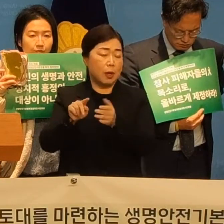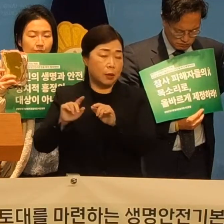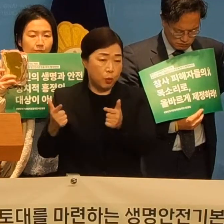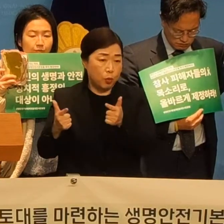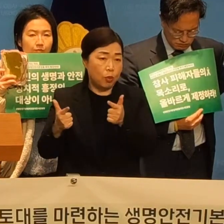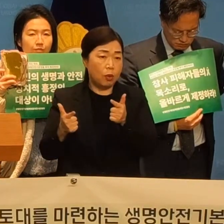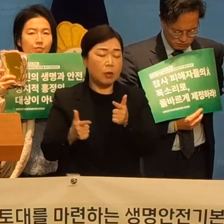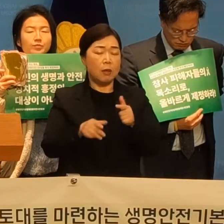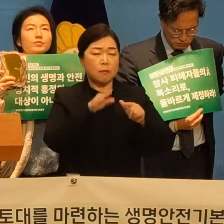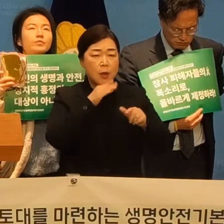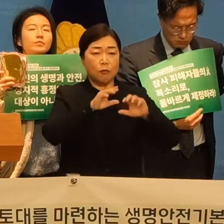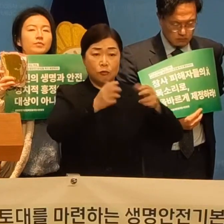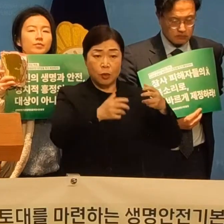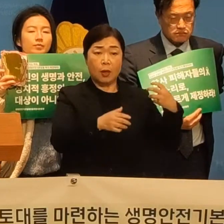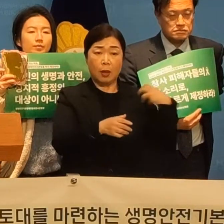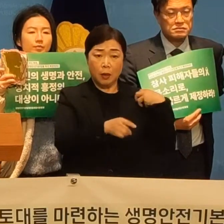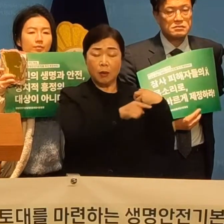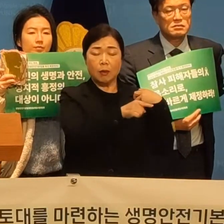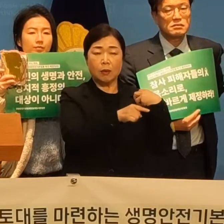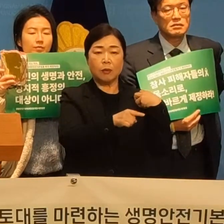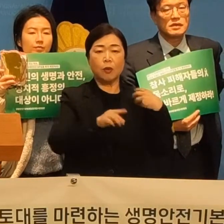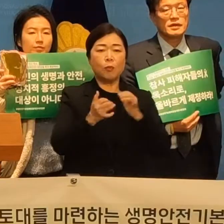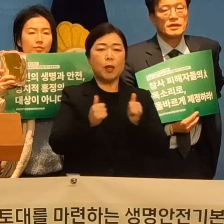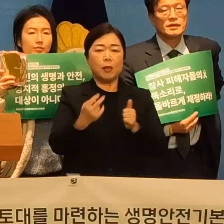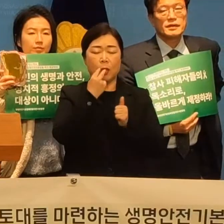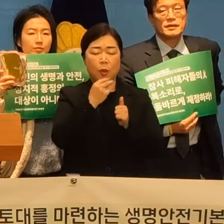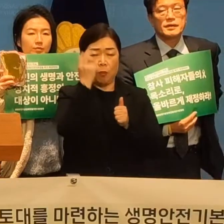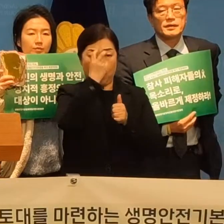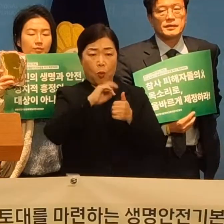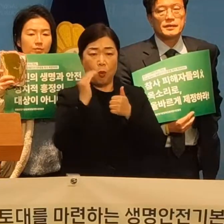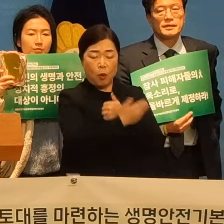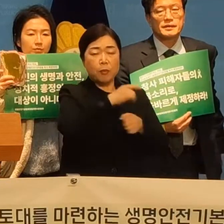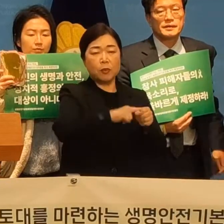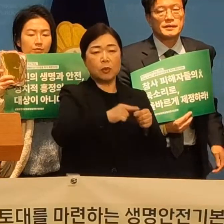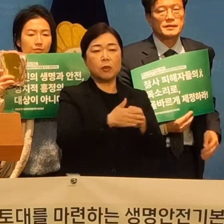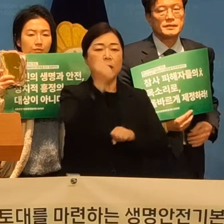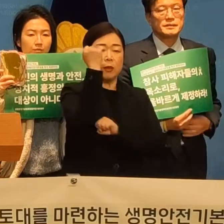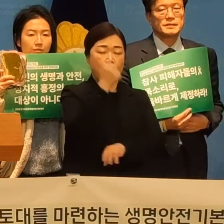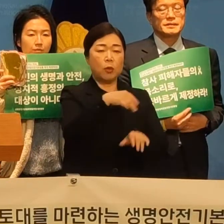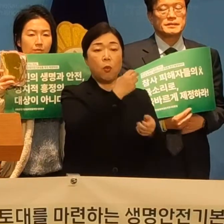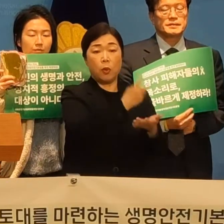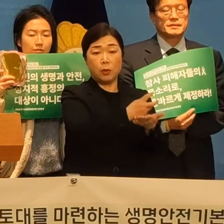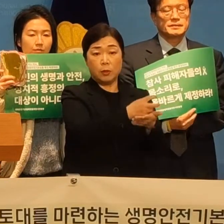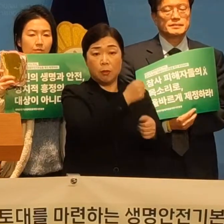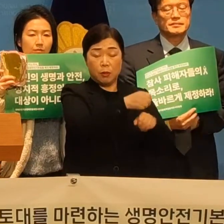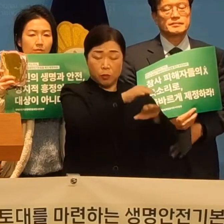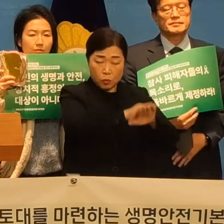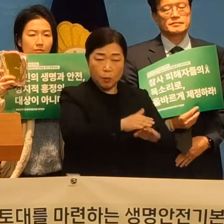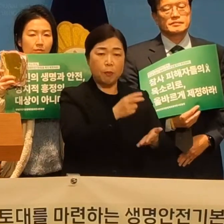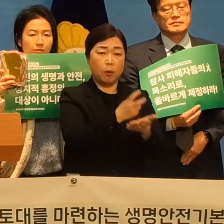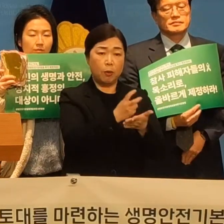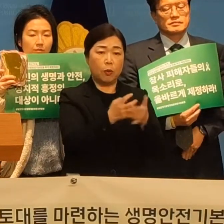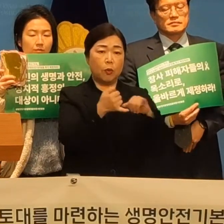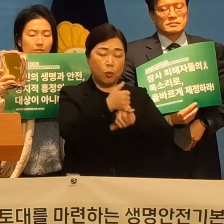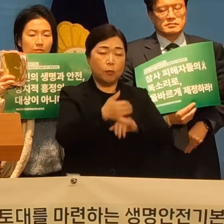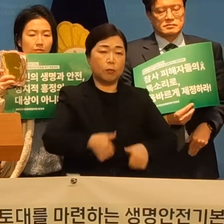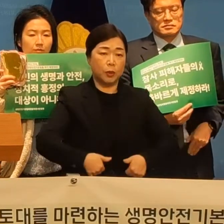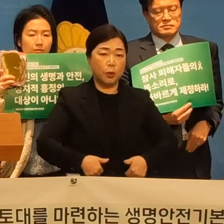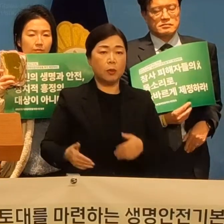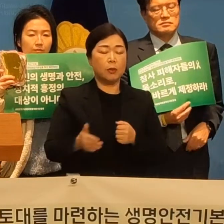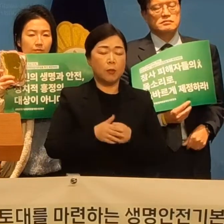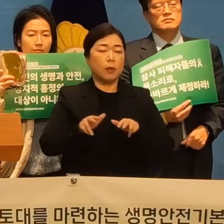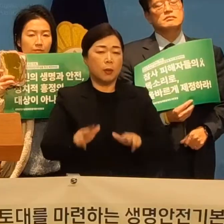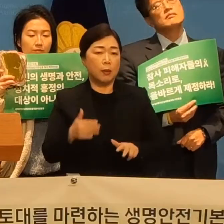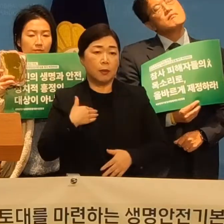아니라 국가가 국민의 생명을 보호하기 위한 기본 원칙과 구조를 마련하는 법입니다. 그렇기에 저는 이